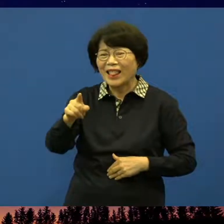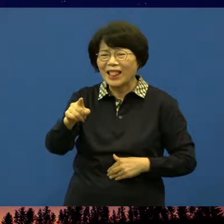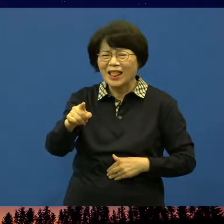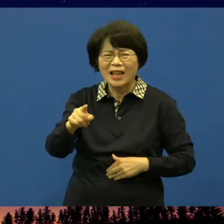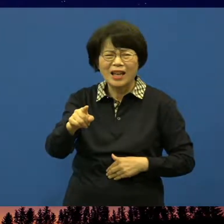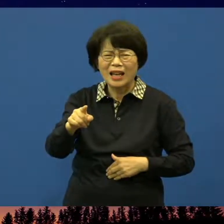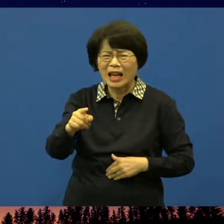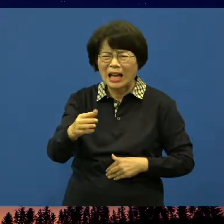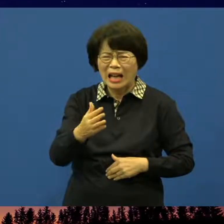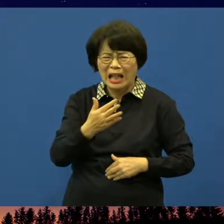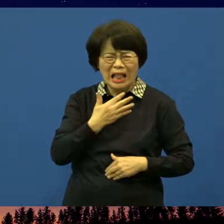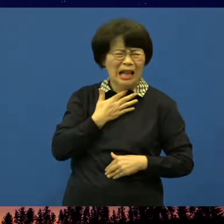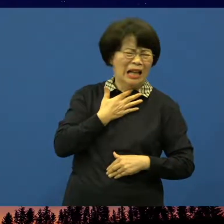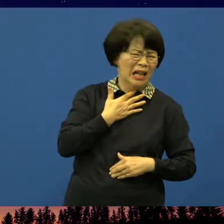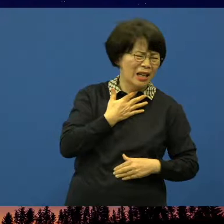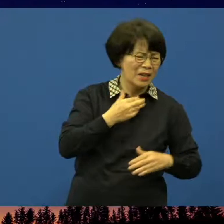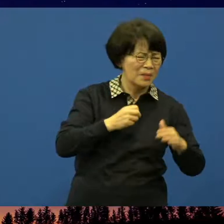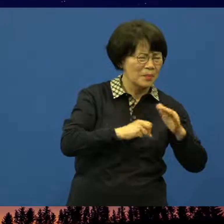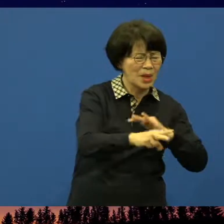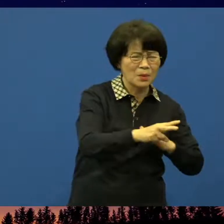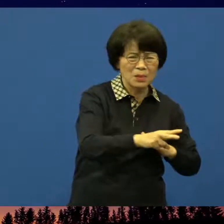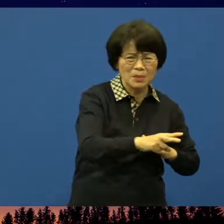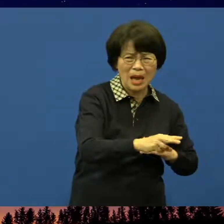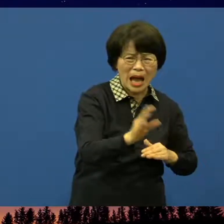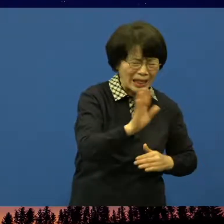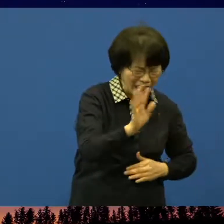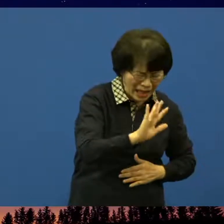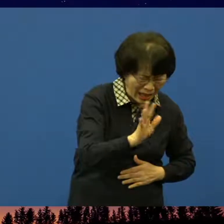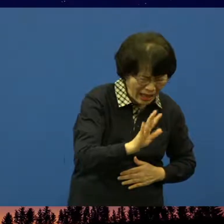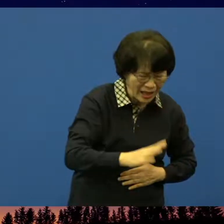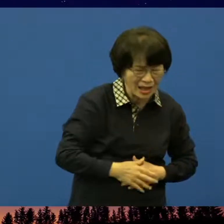이러면 안 되는 거예요.